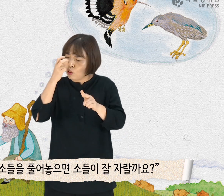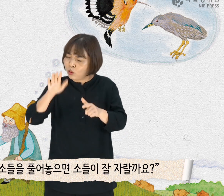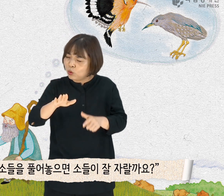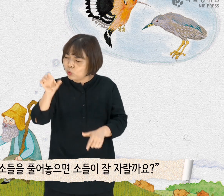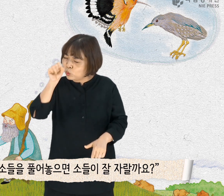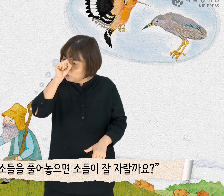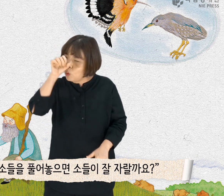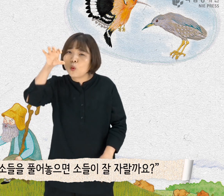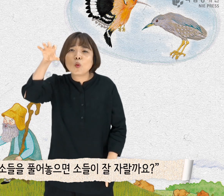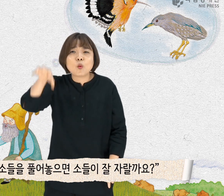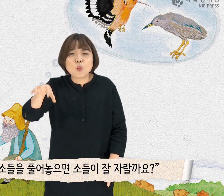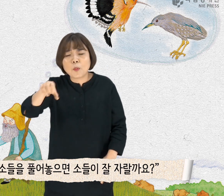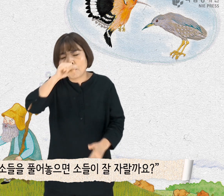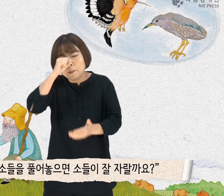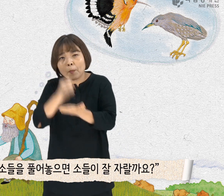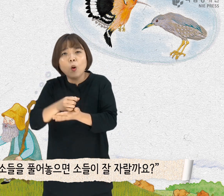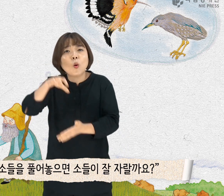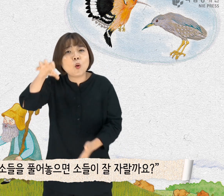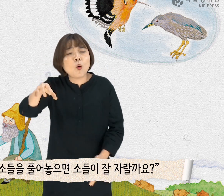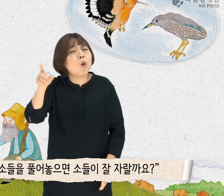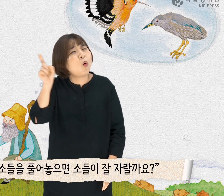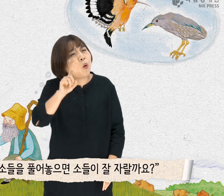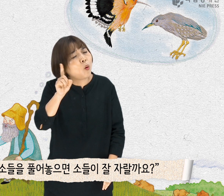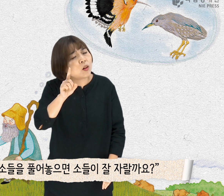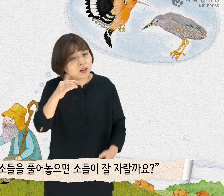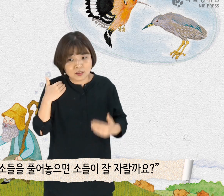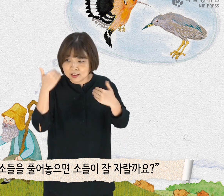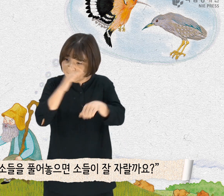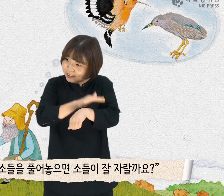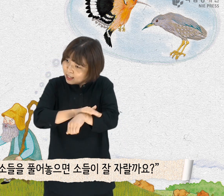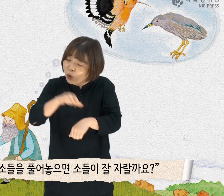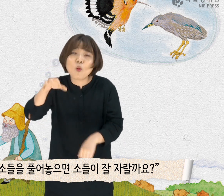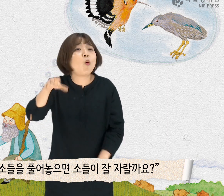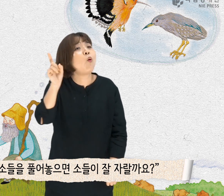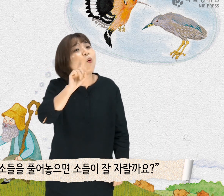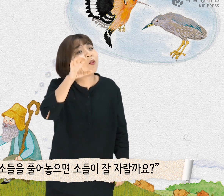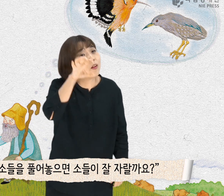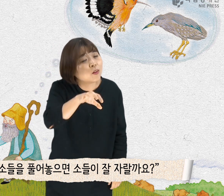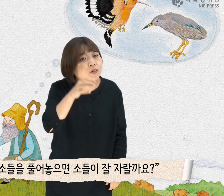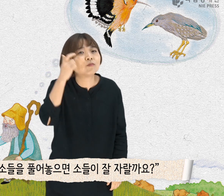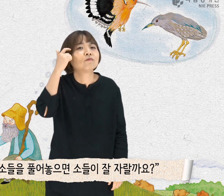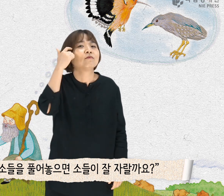어떤 곳에 소드를 풀어놓으면 소들이 잘 잘 할까요